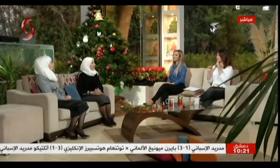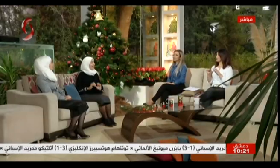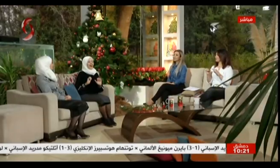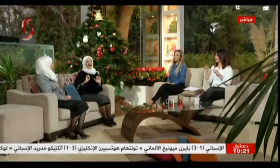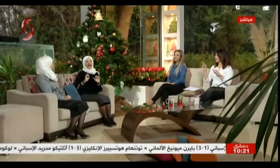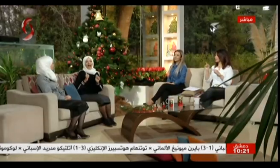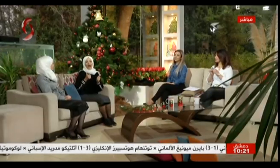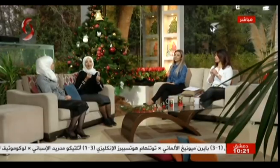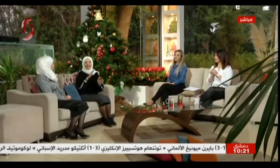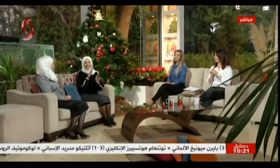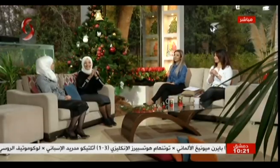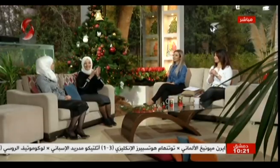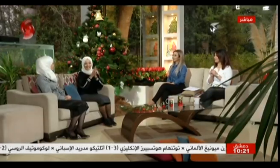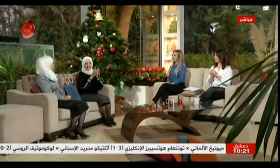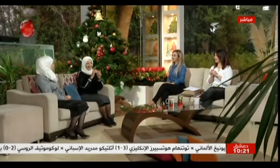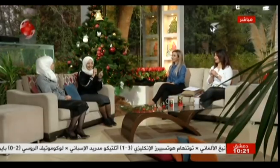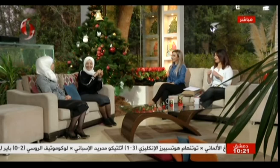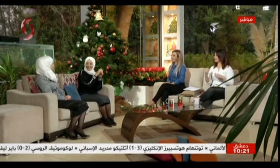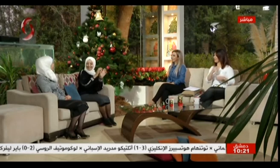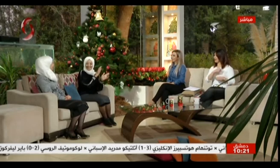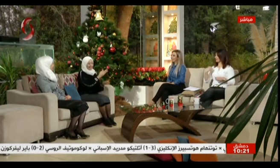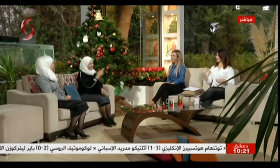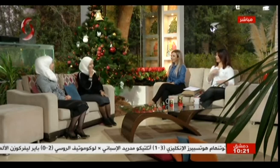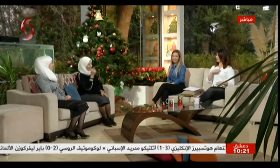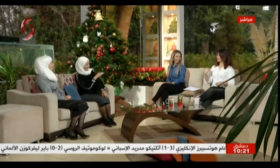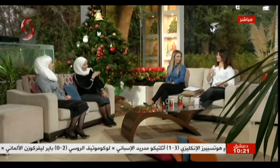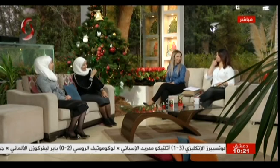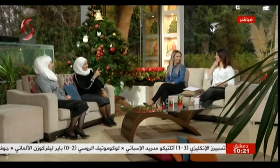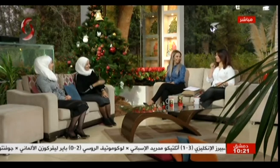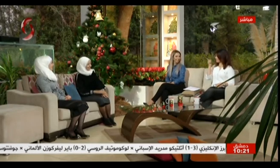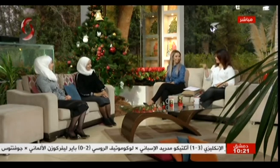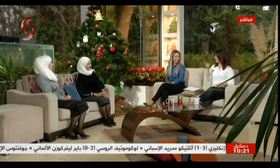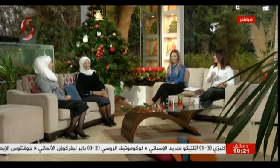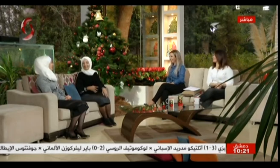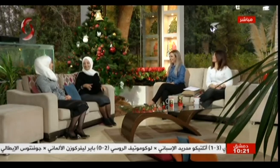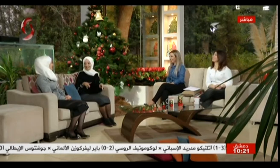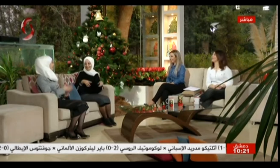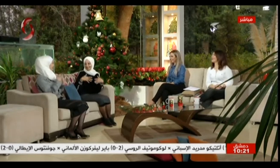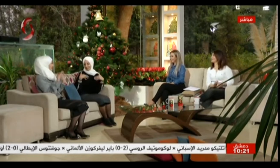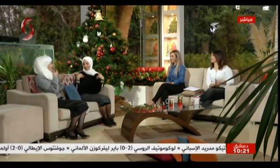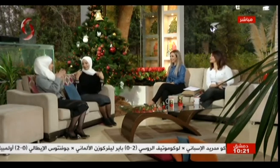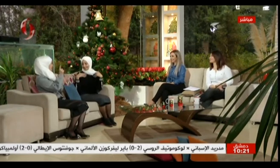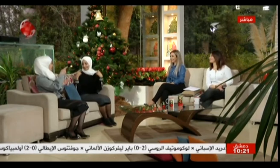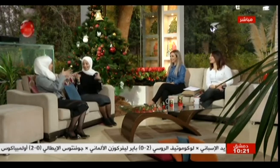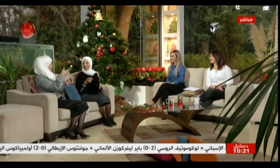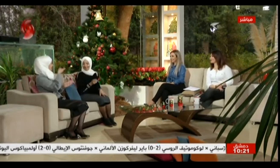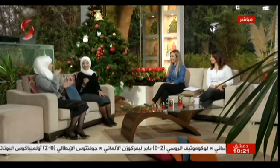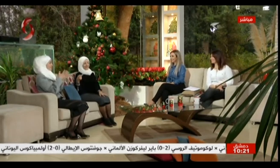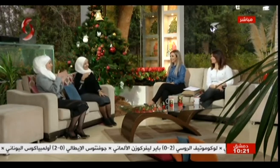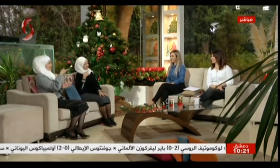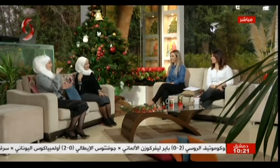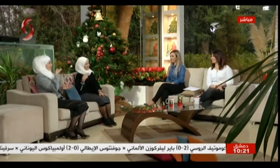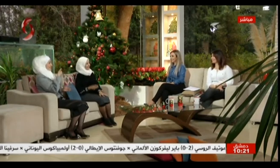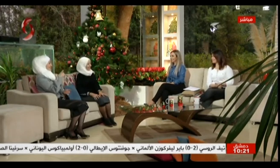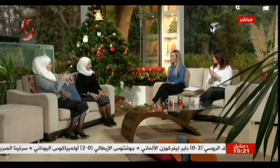احاول اقول لها هيك شيء بلغه الاشاره، غششتيني فيه انت تحت الهواء الى لهدى. نحن اكيد نحن مبسوطين